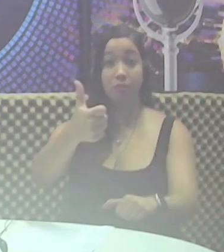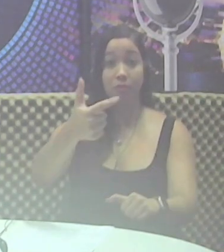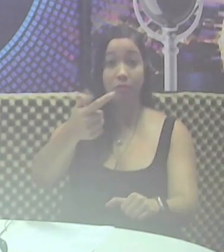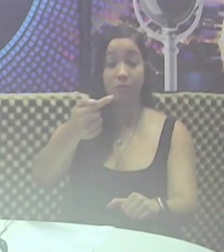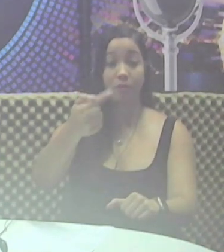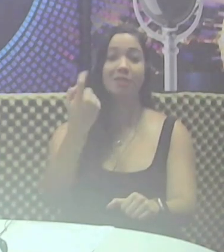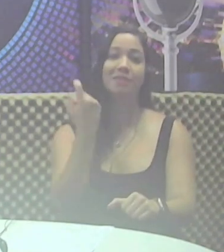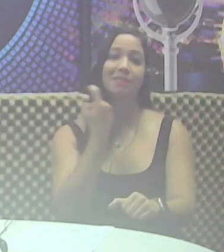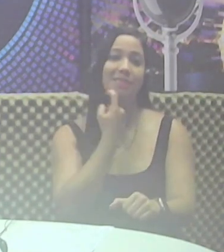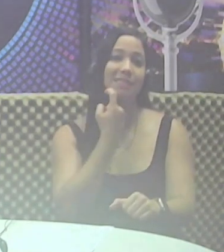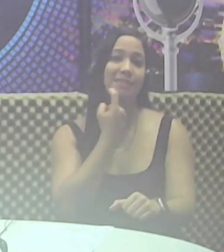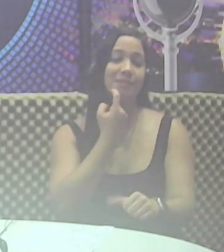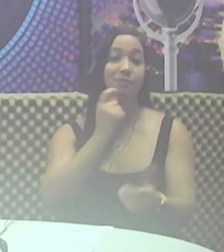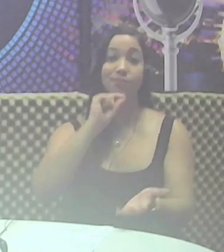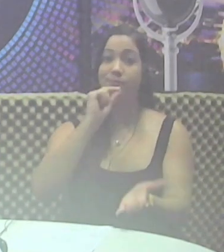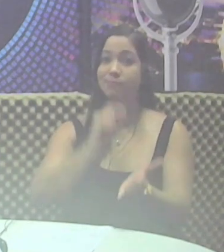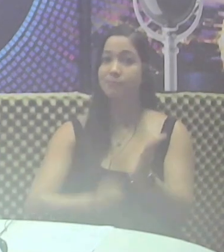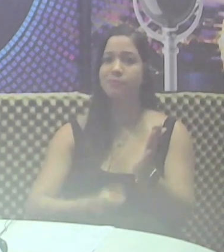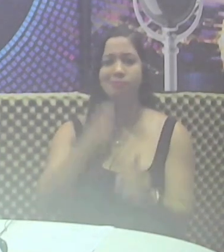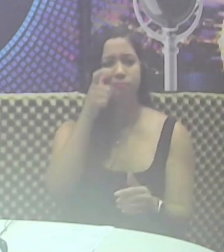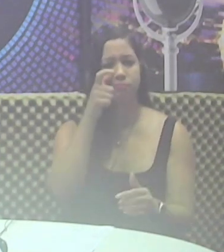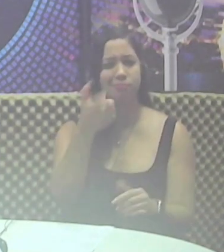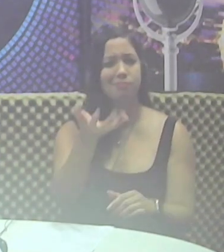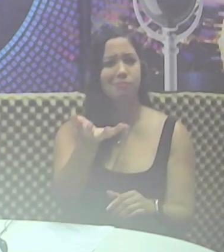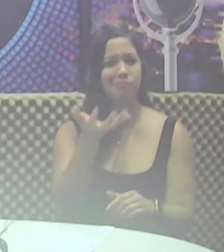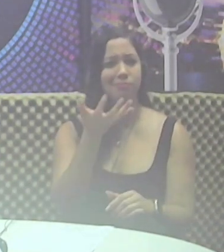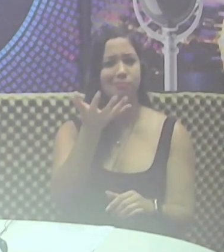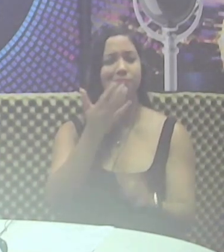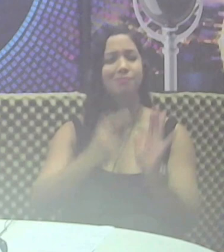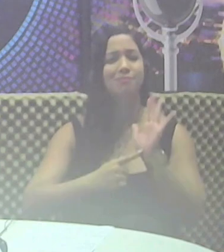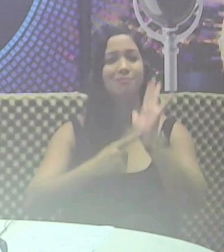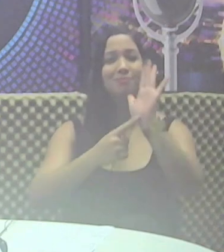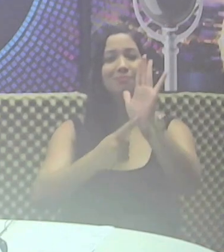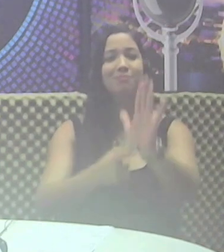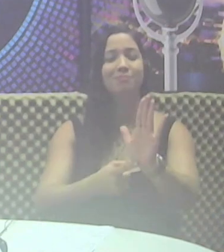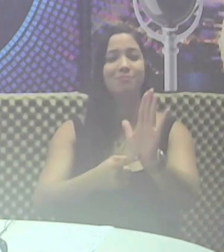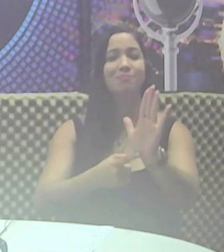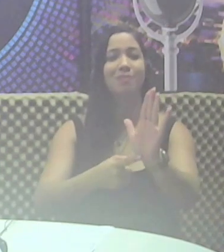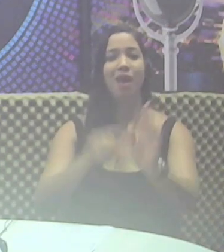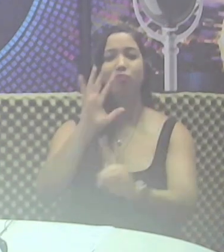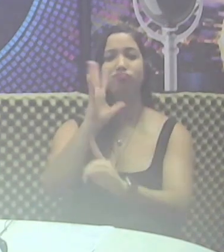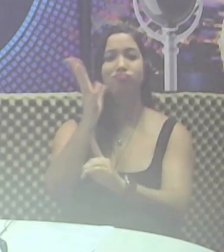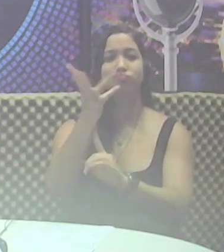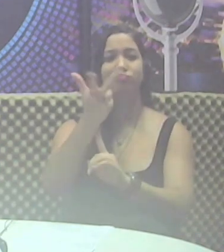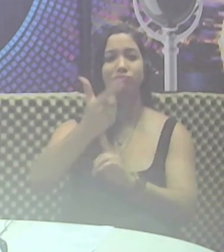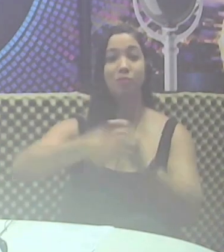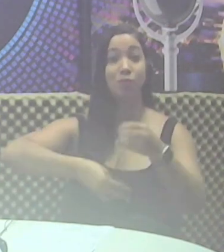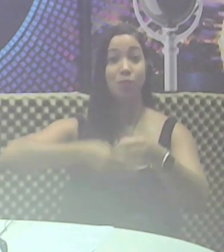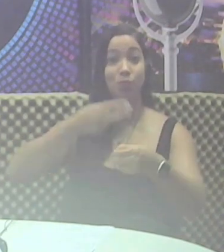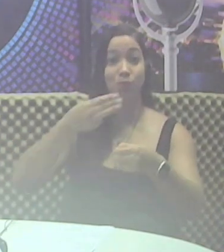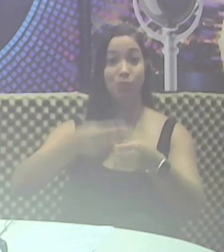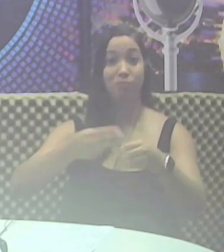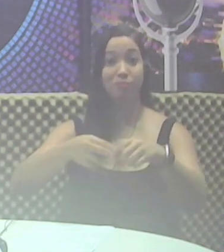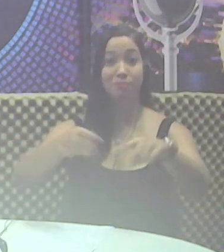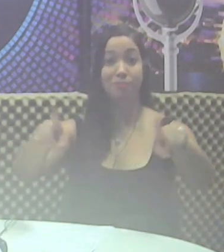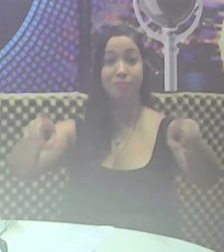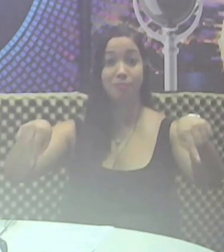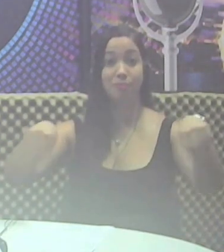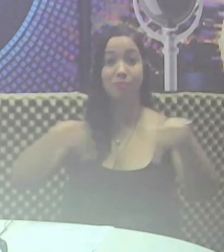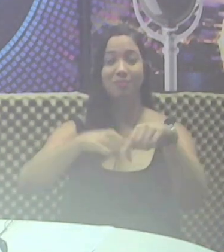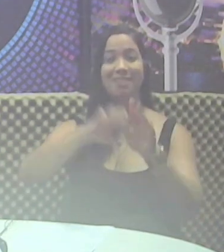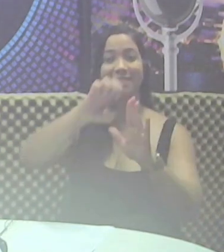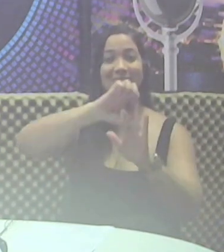15, inscrições de interessados em expor trabalhos nas galerias de arte municipais. O edital de